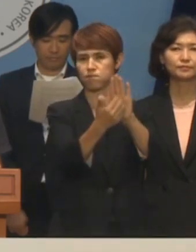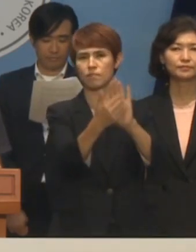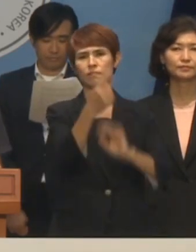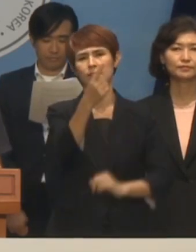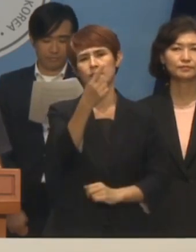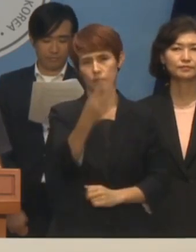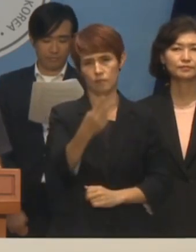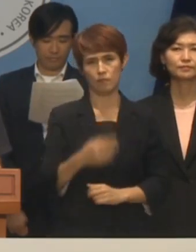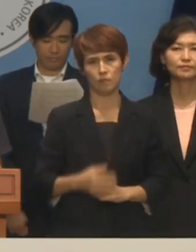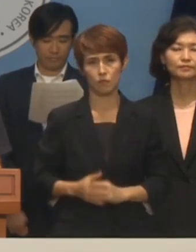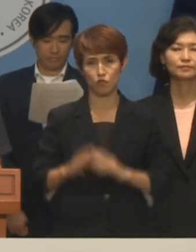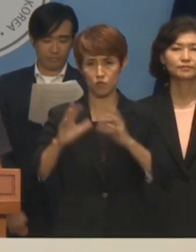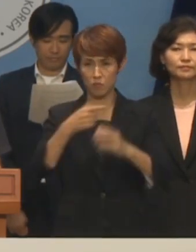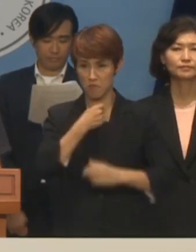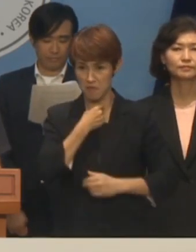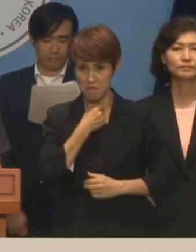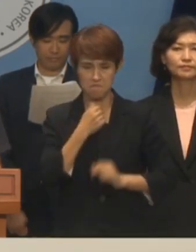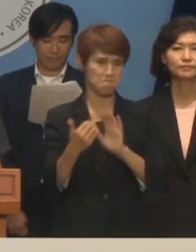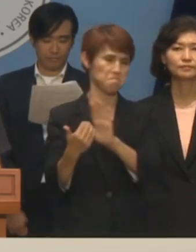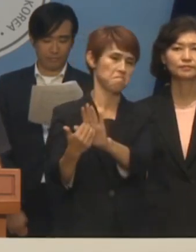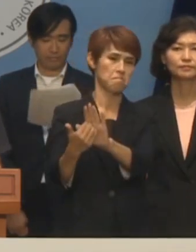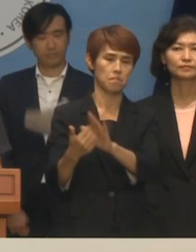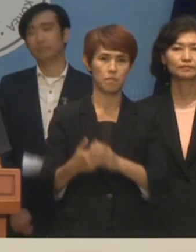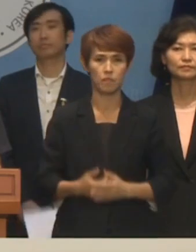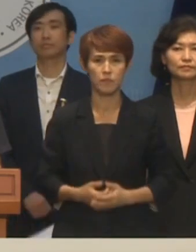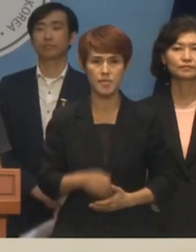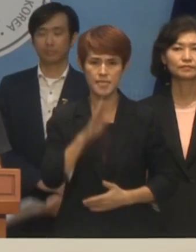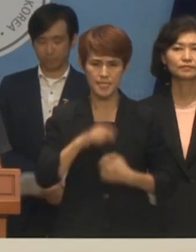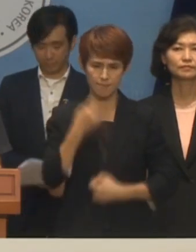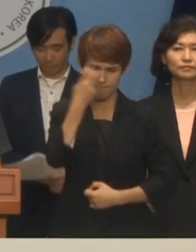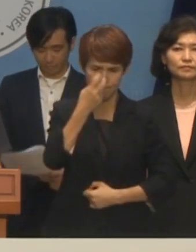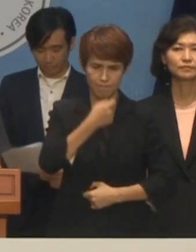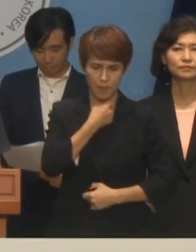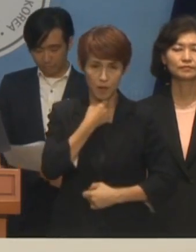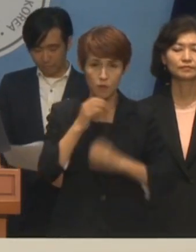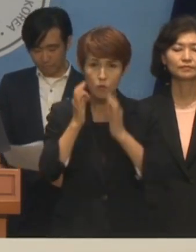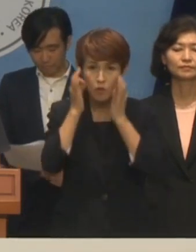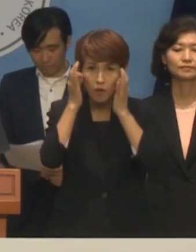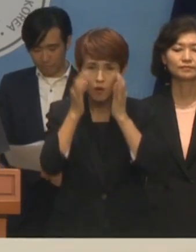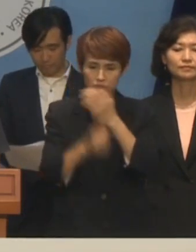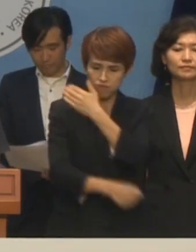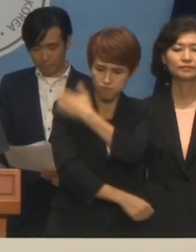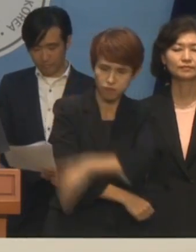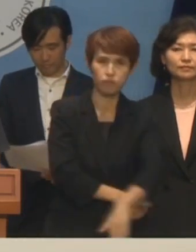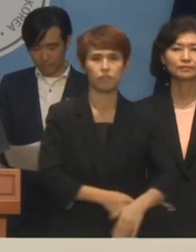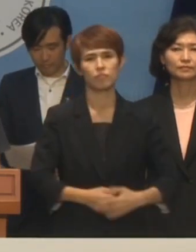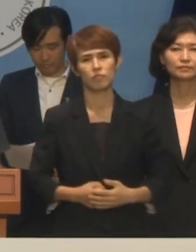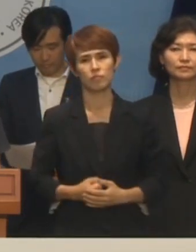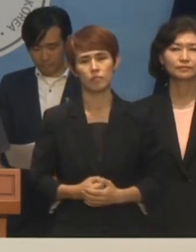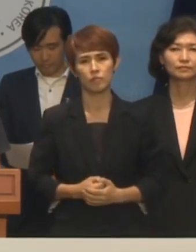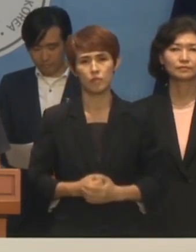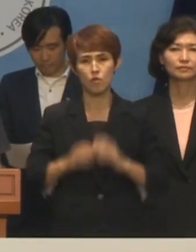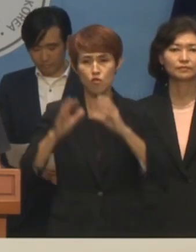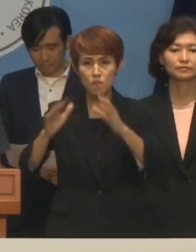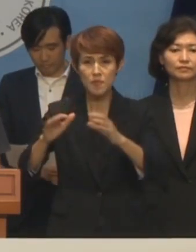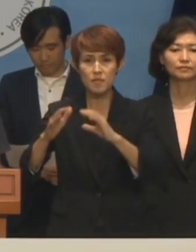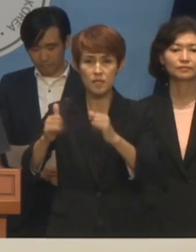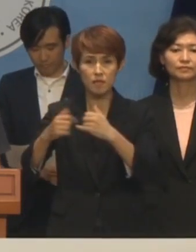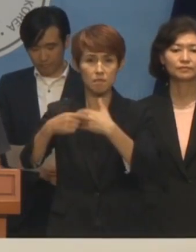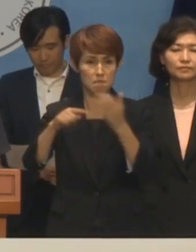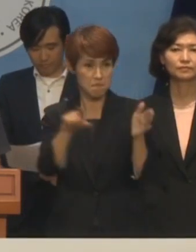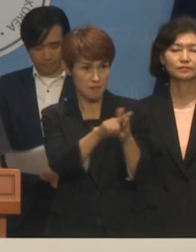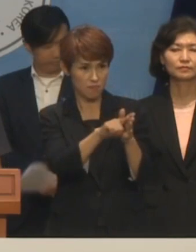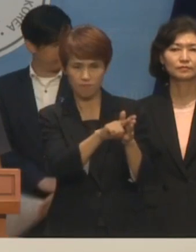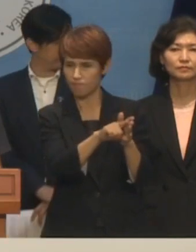국민의 목소리를 외면했습니다. 진실을 밝히고자 하는 노력을 외면했습니다. 국민의 신뢰를 저버린